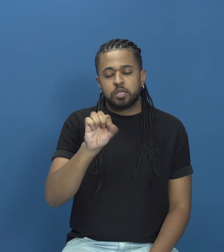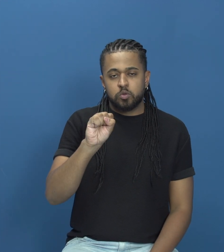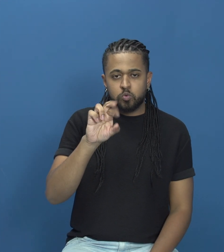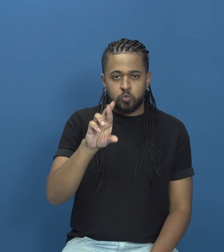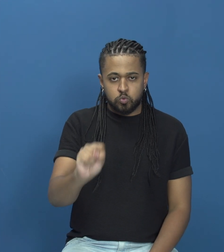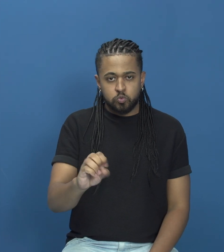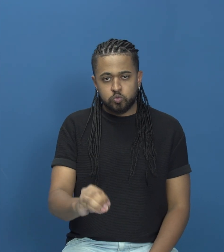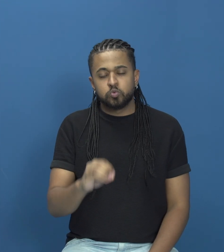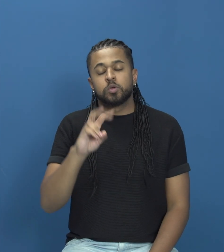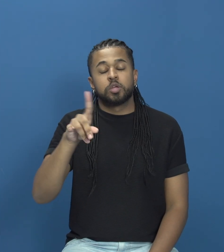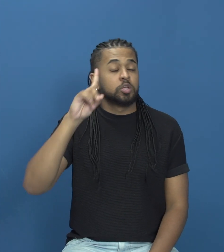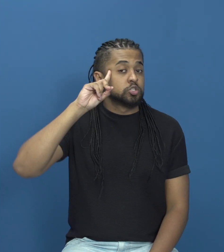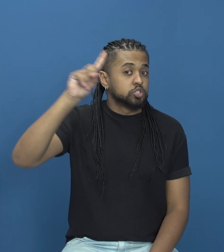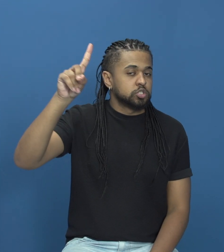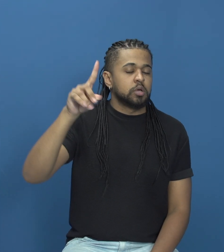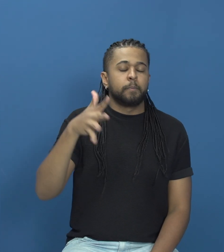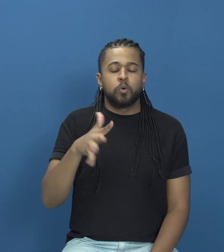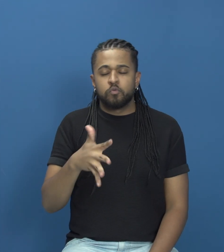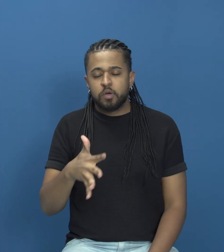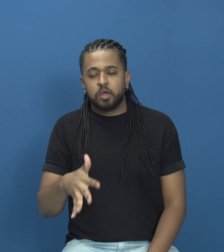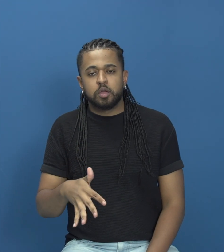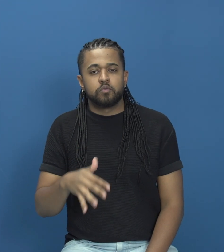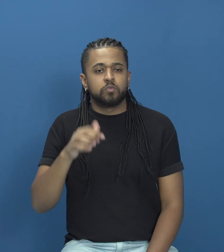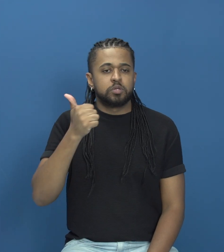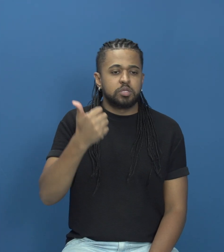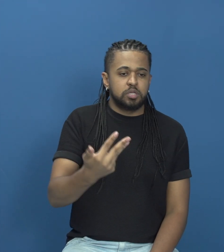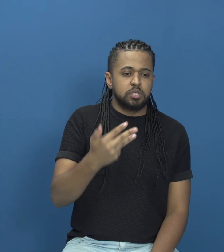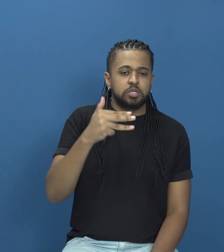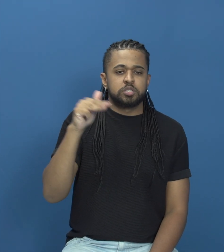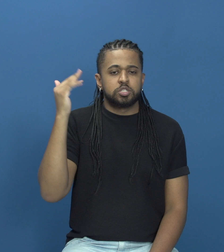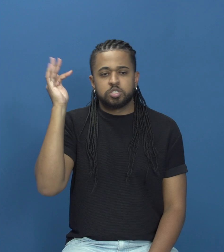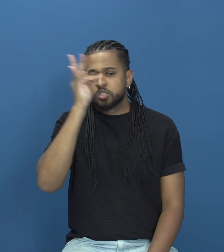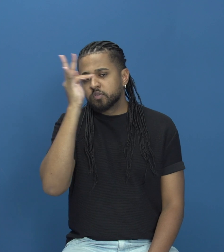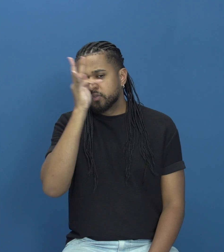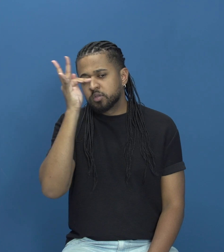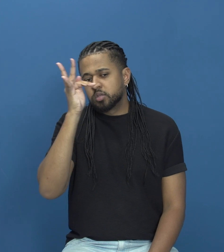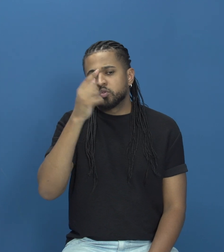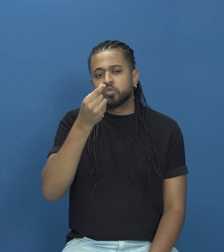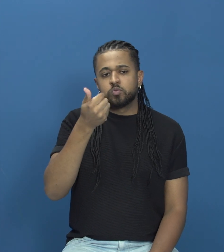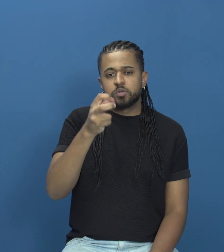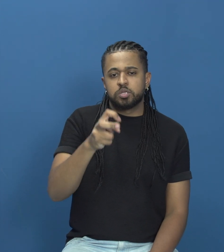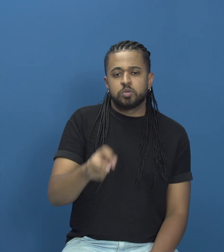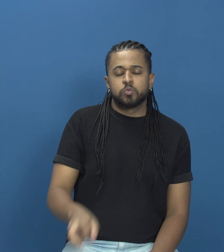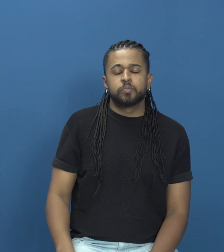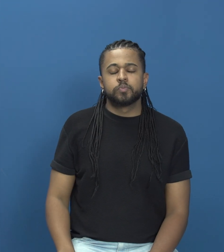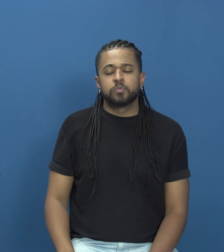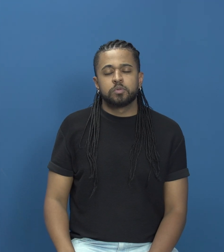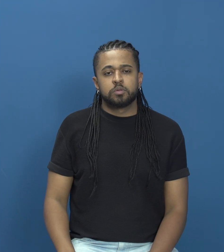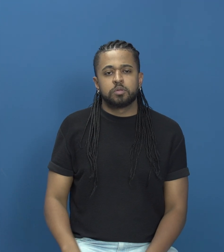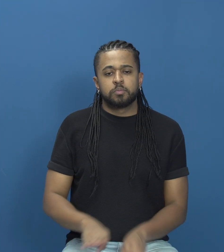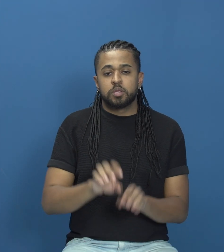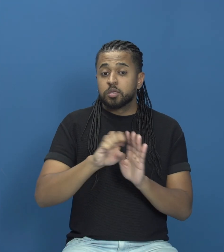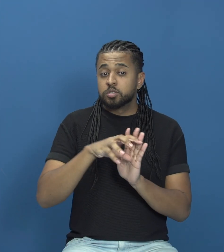será divulgada na data provável de 13 de fevereiro de 2025, em